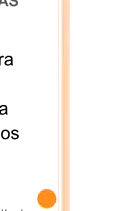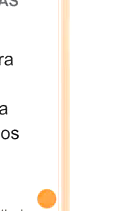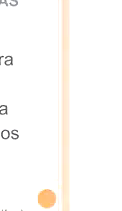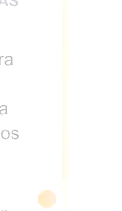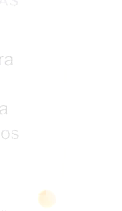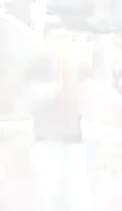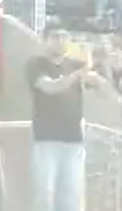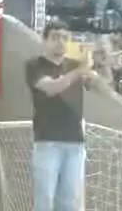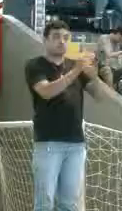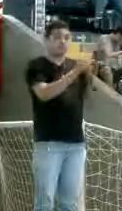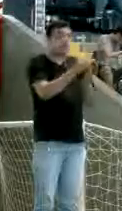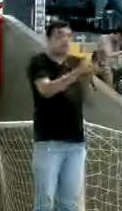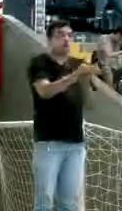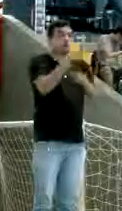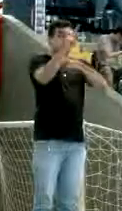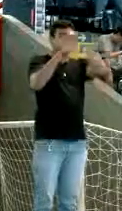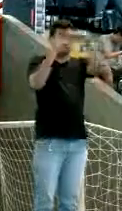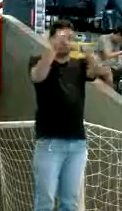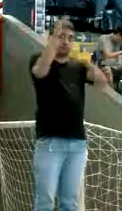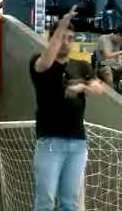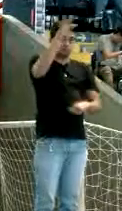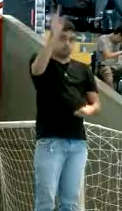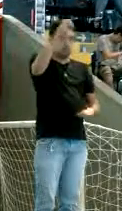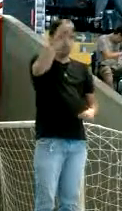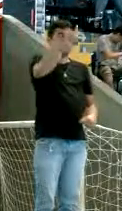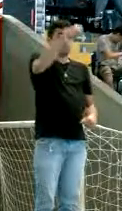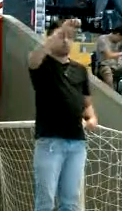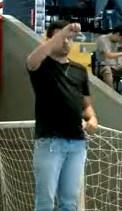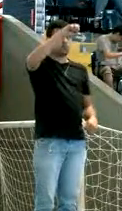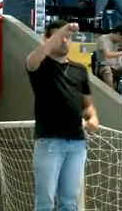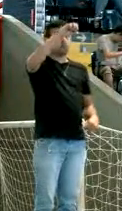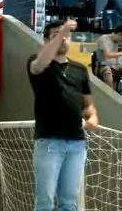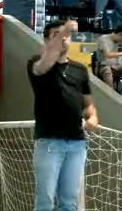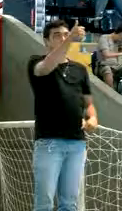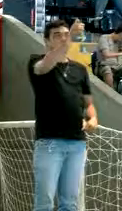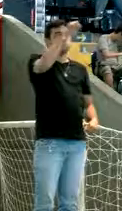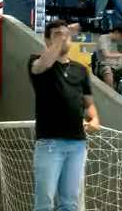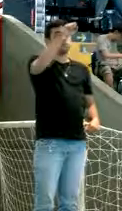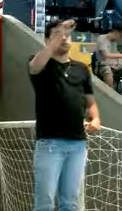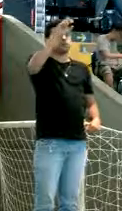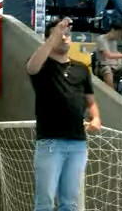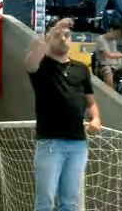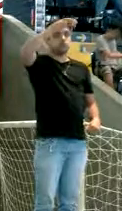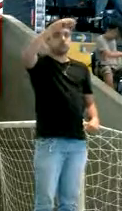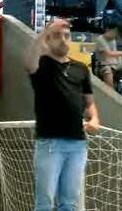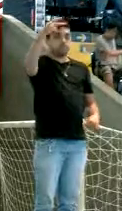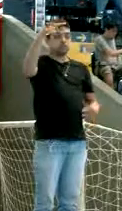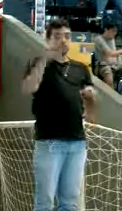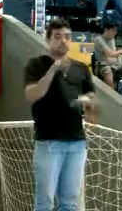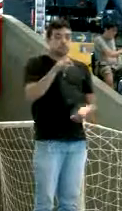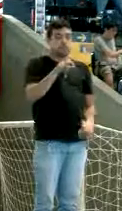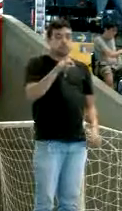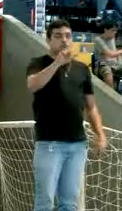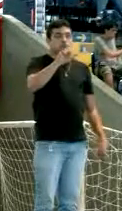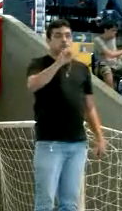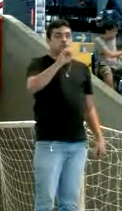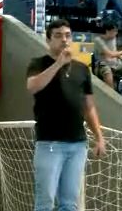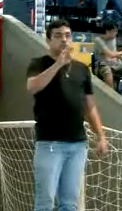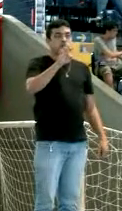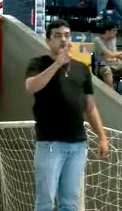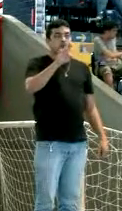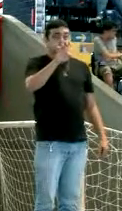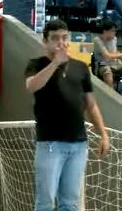O cinema começa na França, em 1895, com os irmãos Lumière.